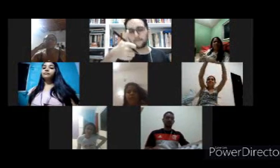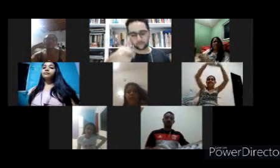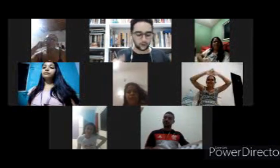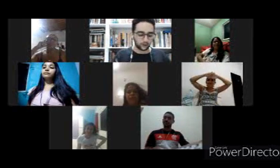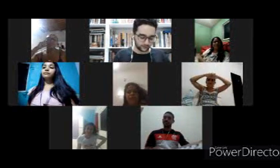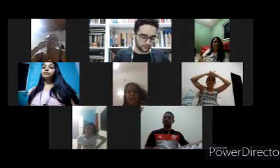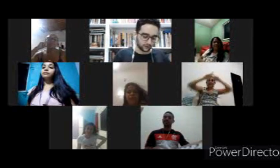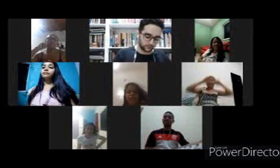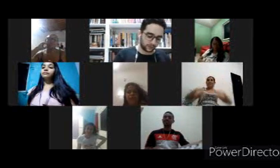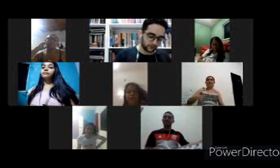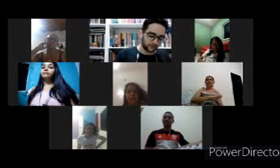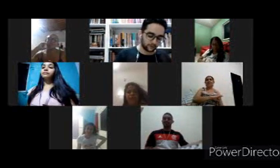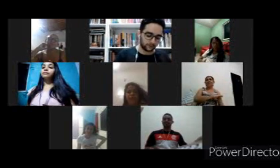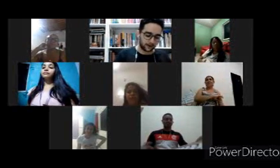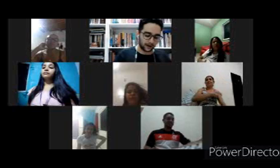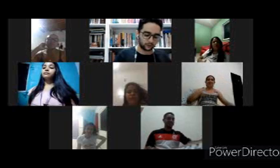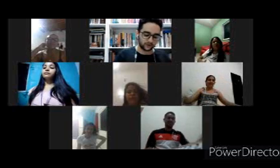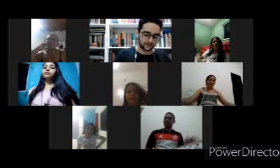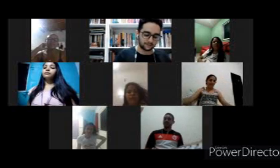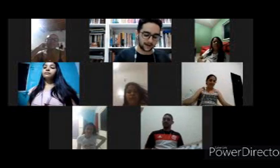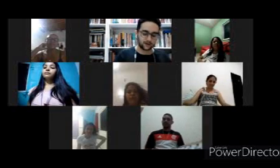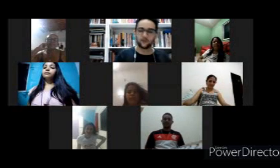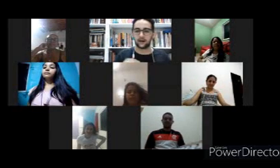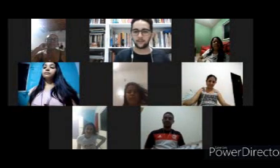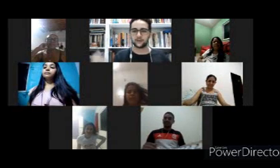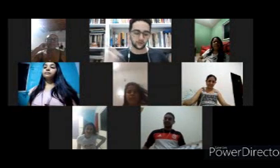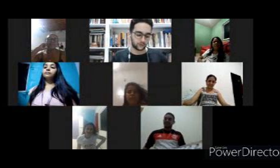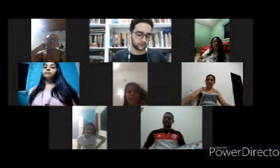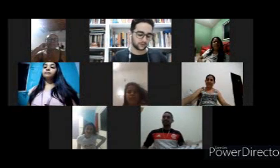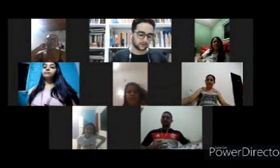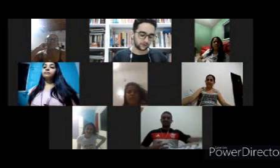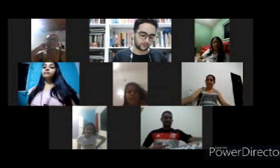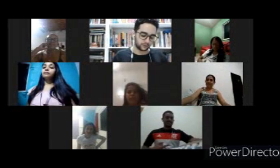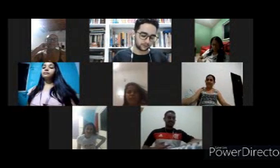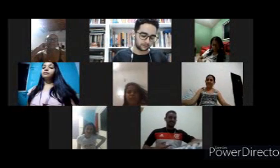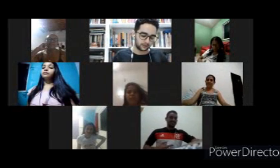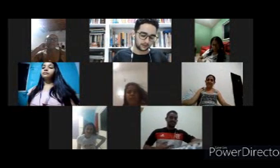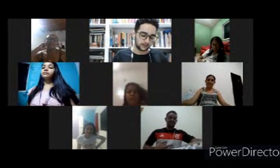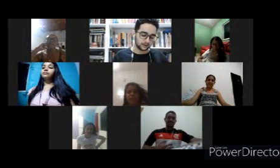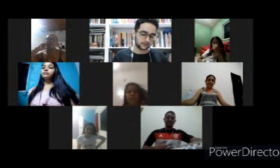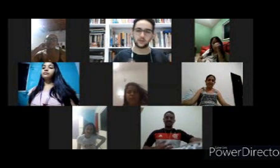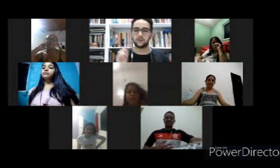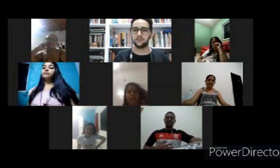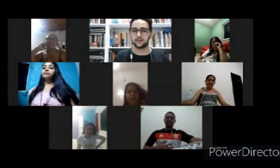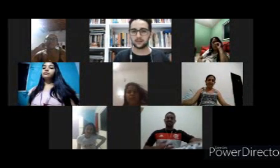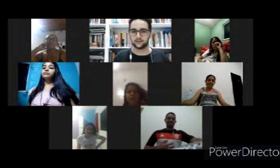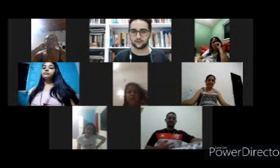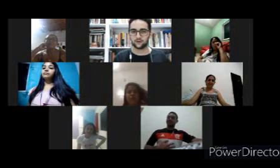bebida e sentimento. Pode. Tu parou em bairro. Tu fez até bairro. Aí, a partir de fruta, vai ficar falando fruta, bebida, sentimento e materiais